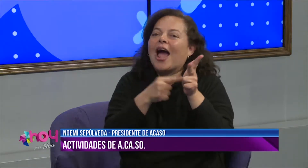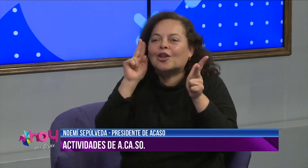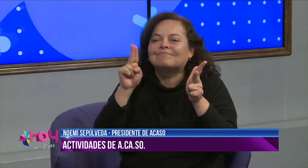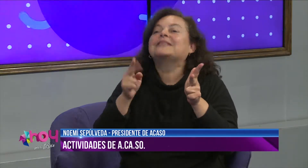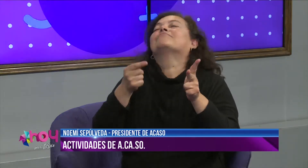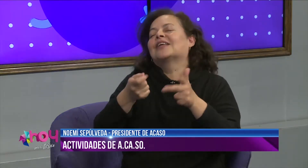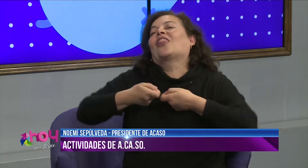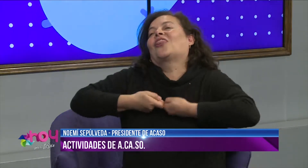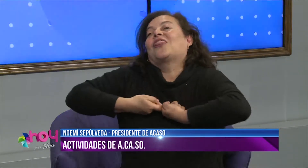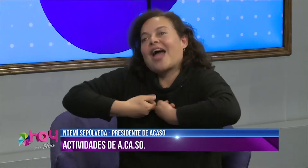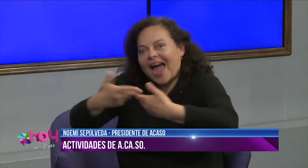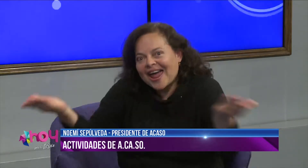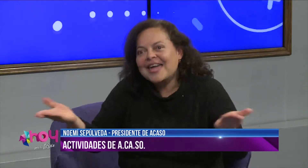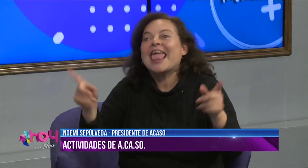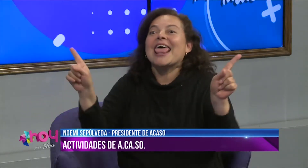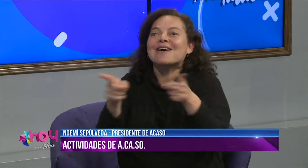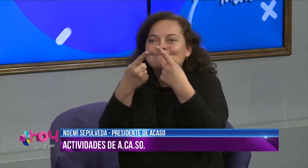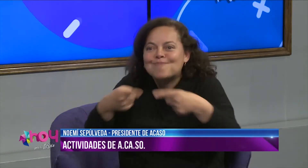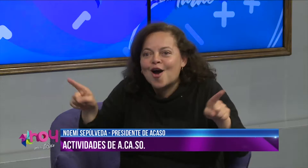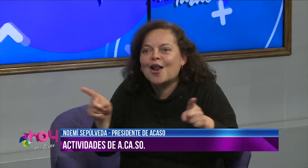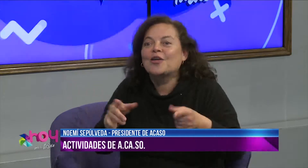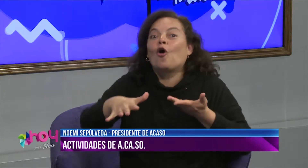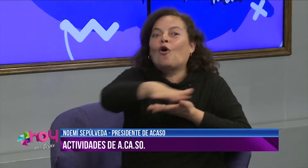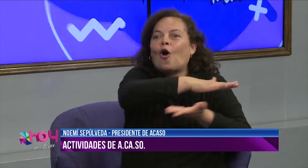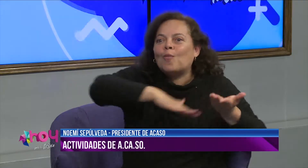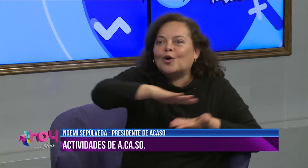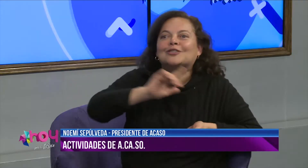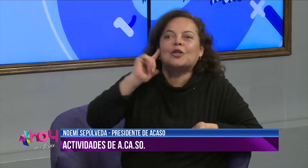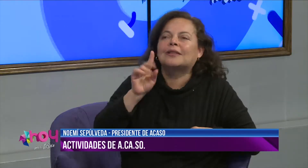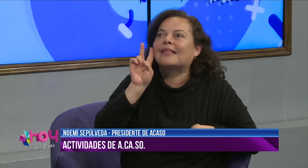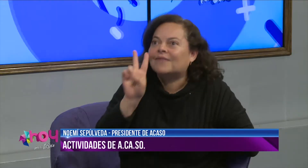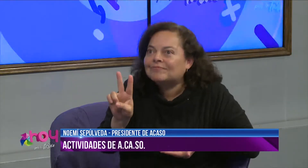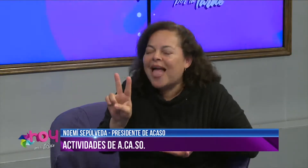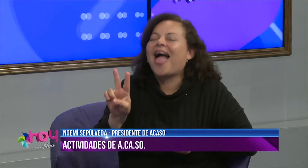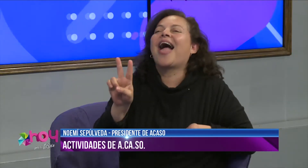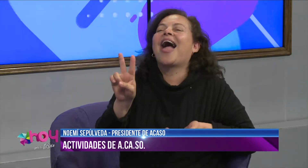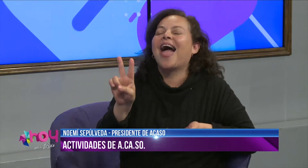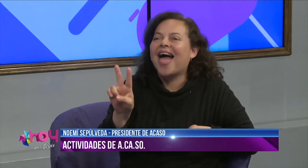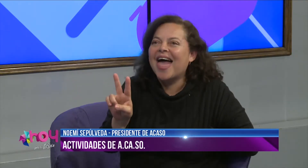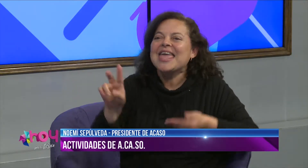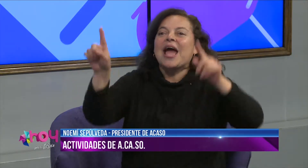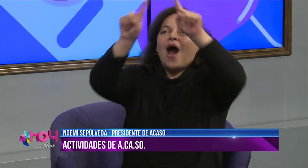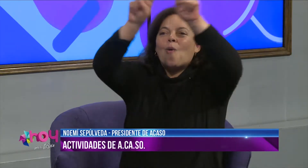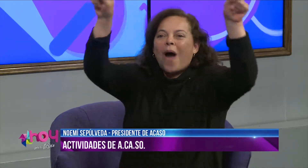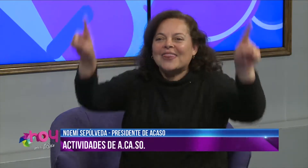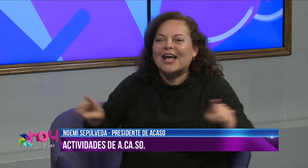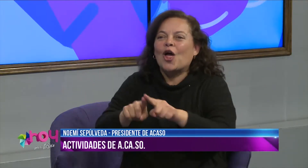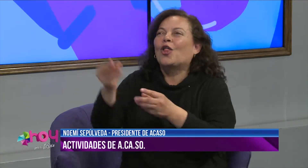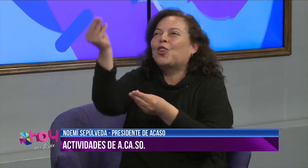cultura. Y bueno, de alguna manera nosotros queremos brindar este himno para que la comunidad sorda, por ejemplo,